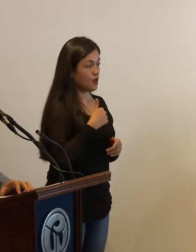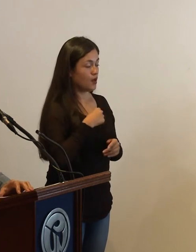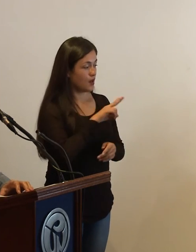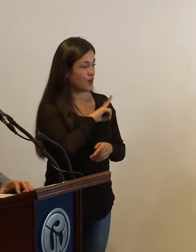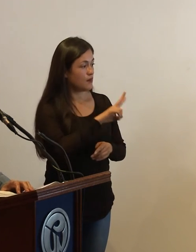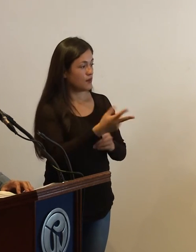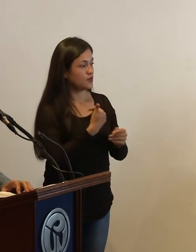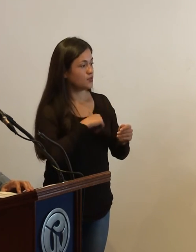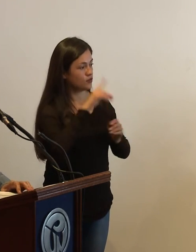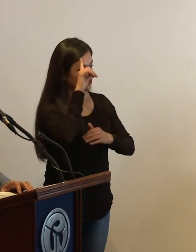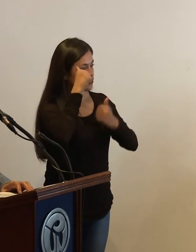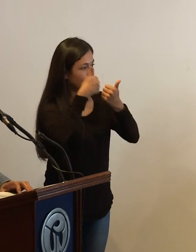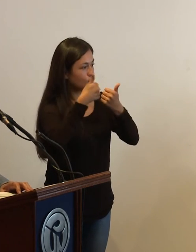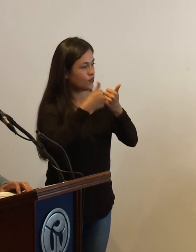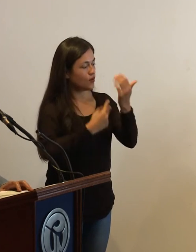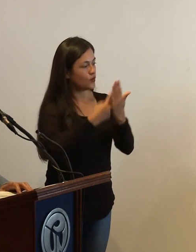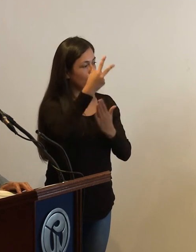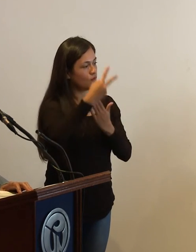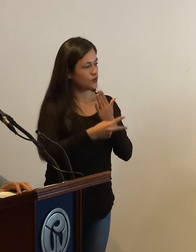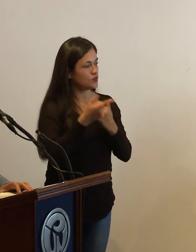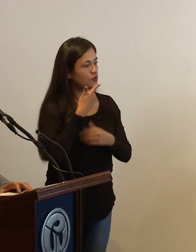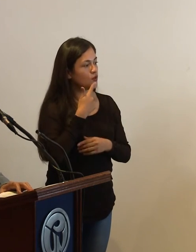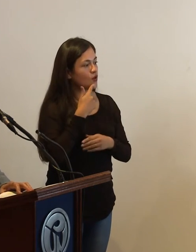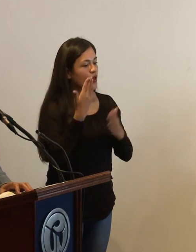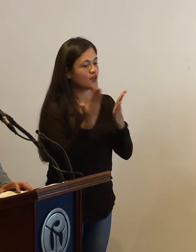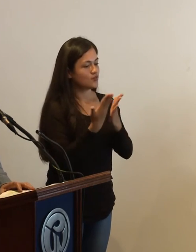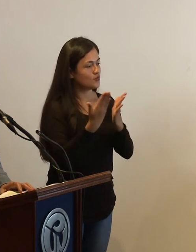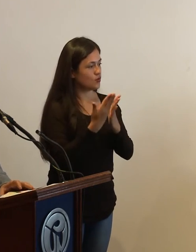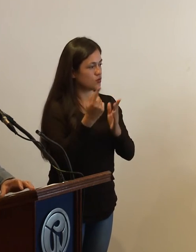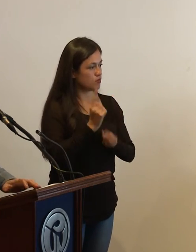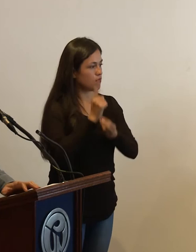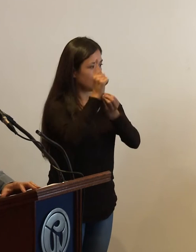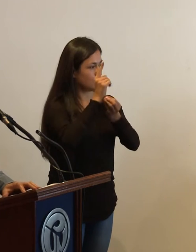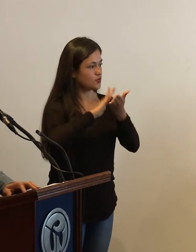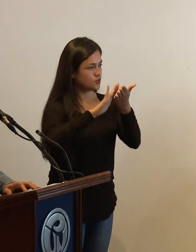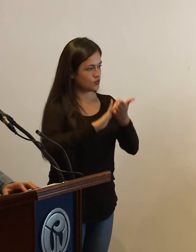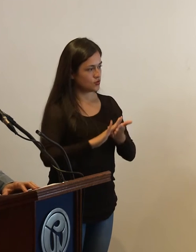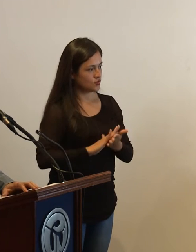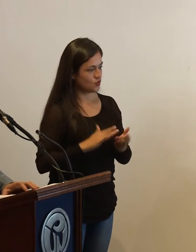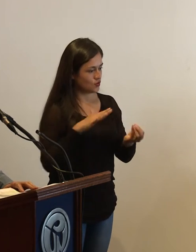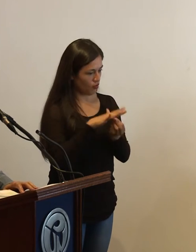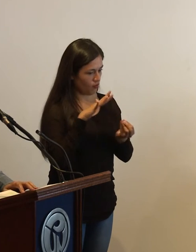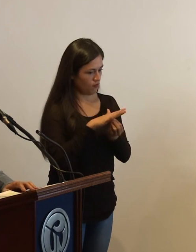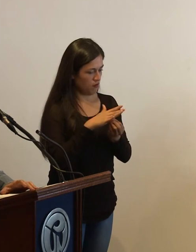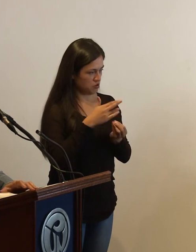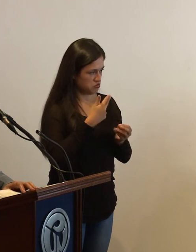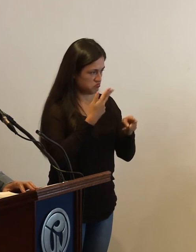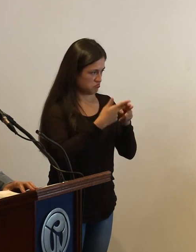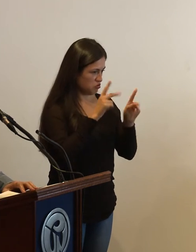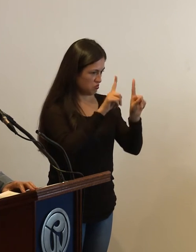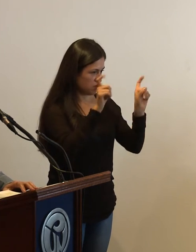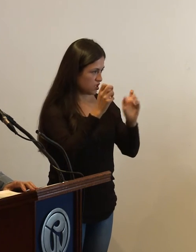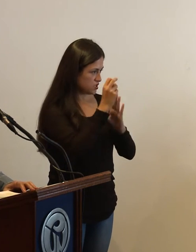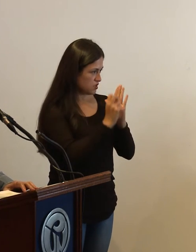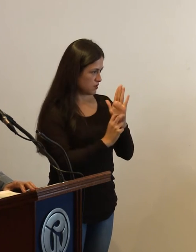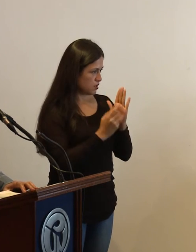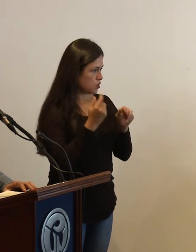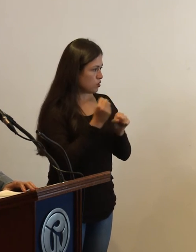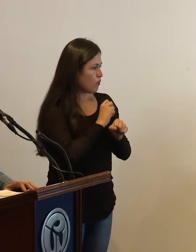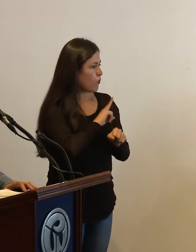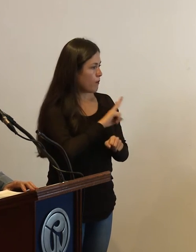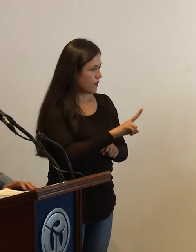de un programa que se llama Estudios Políticos y Resolución de Conflictos, y hemos tenido la